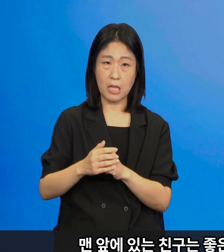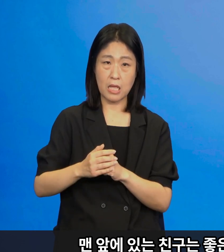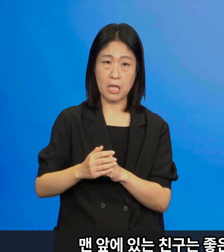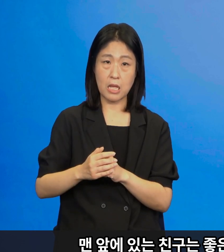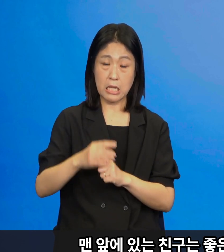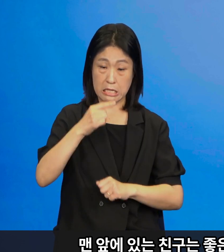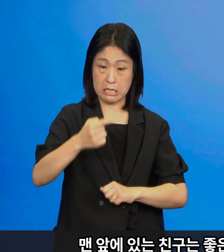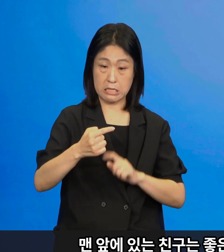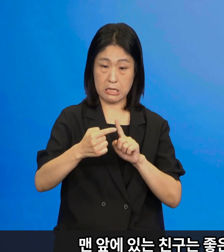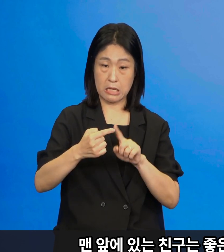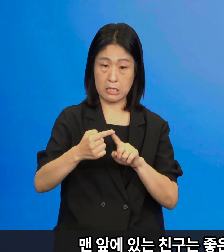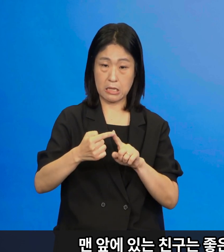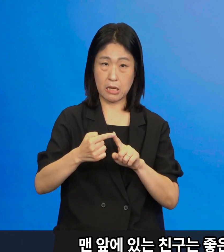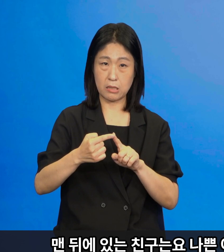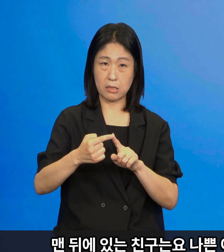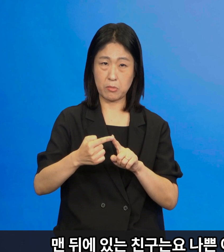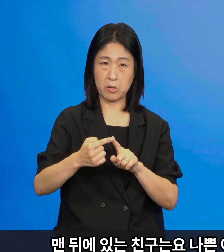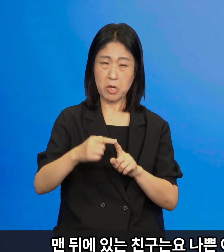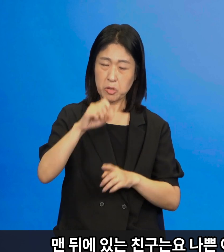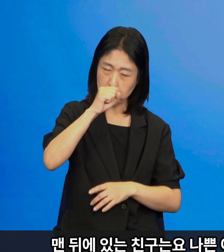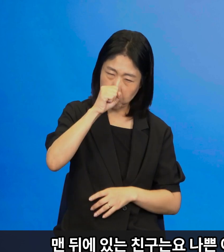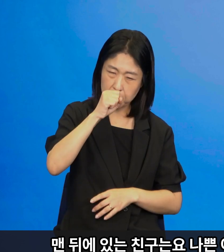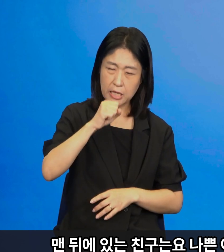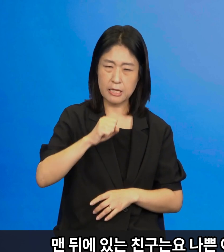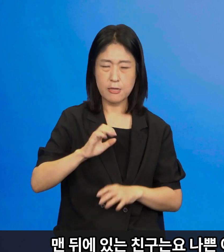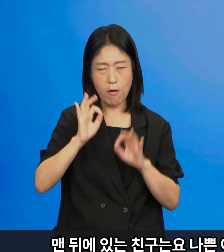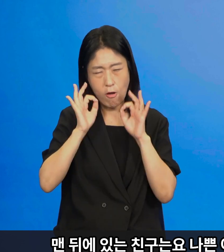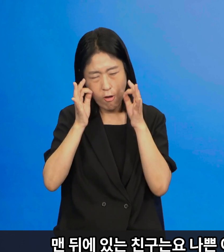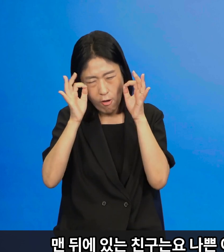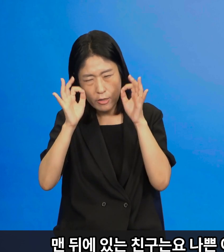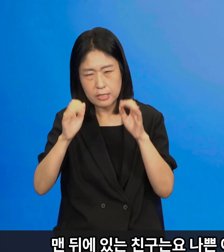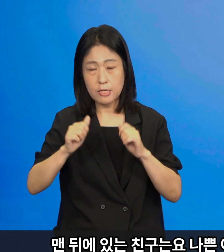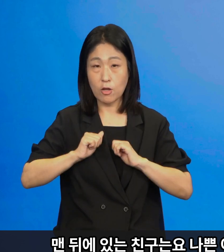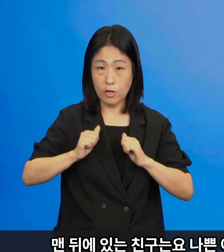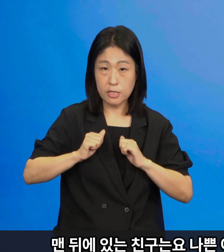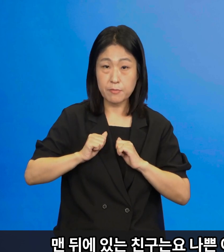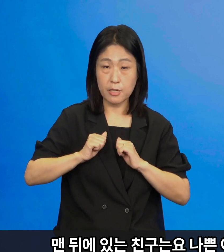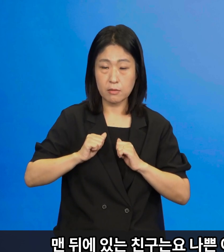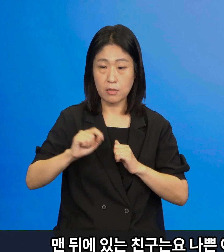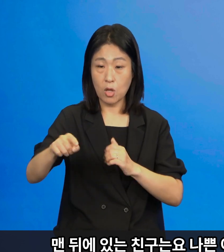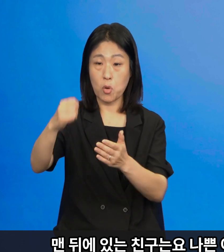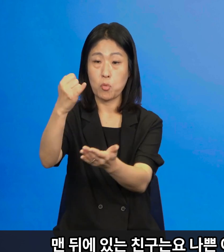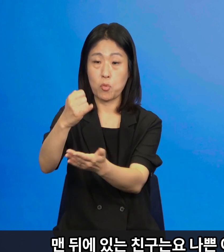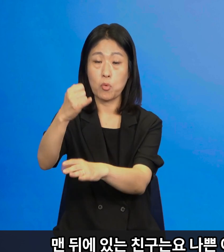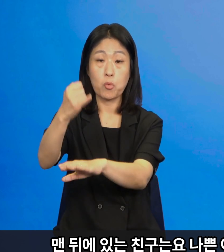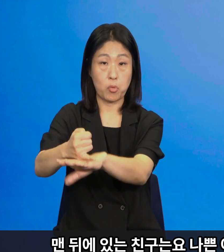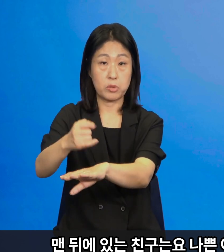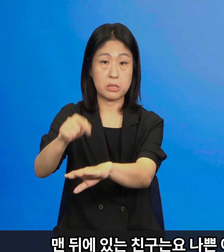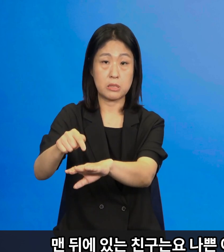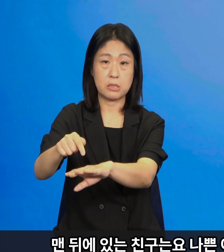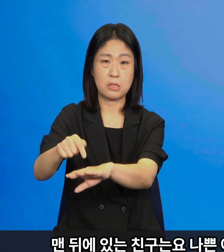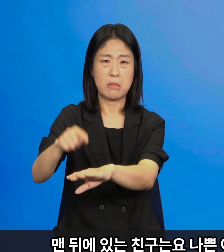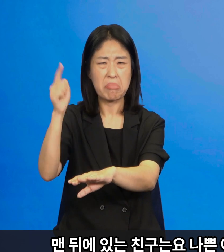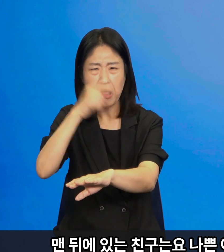아이, 성실한 아이. 맨 뒤에 있는 친구는요, 나쁜 아이, 불성실한